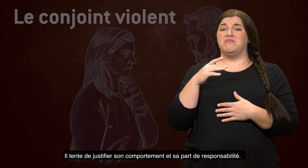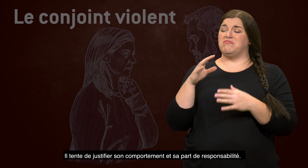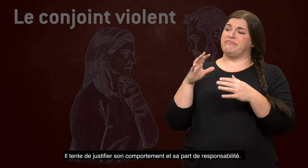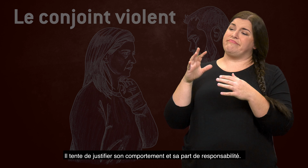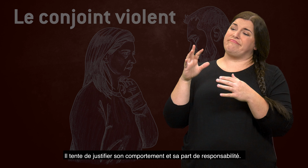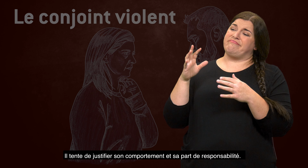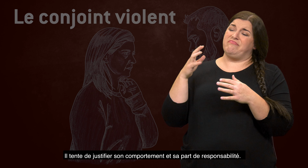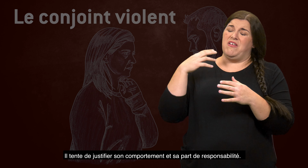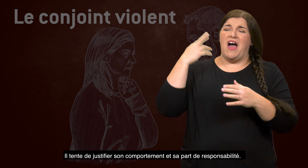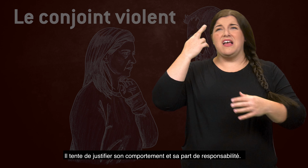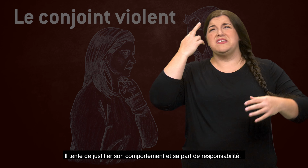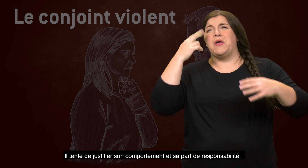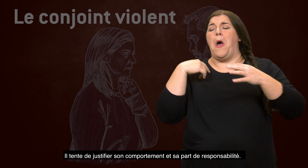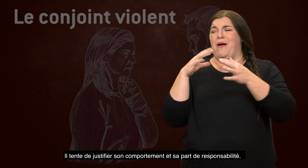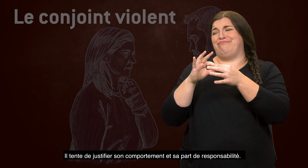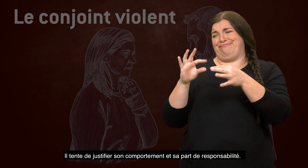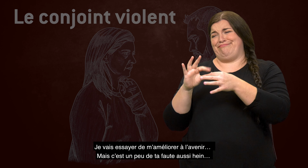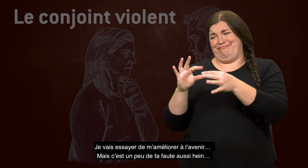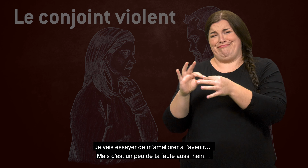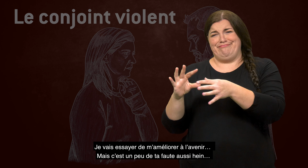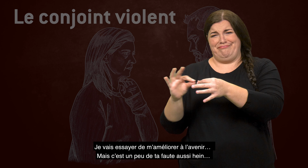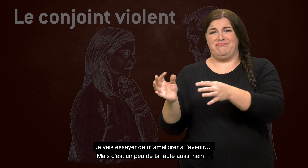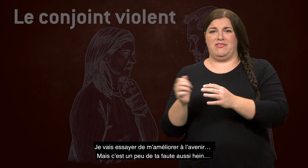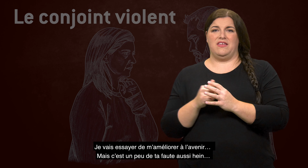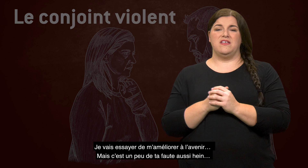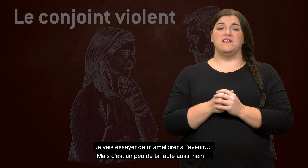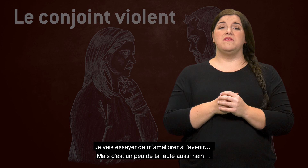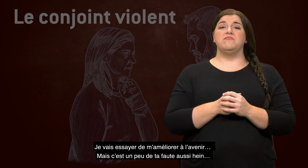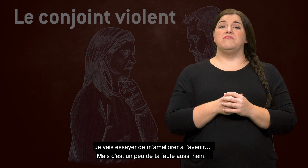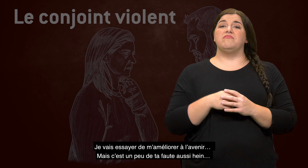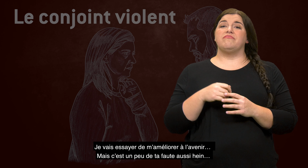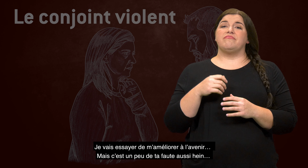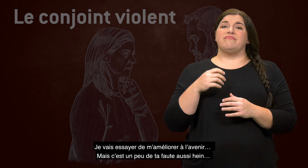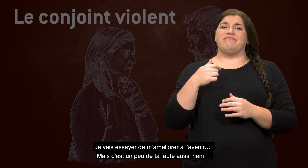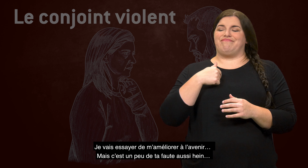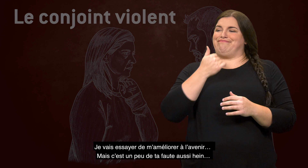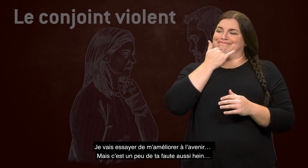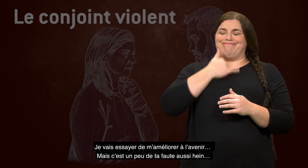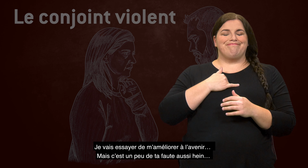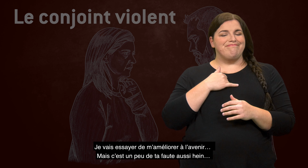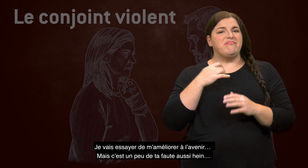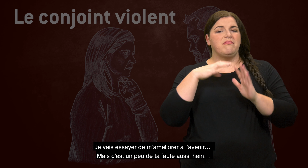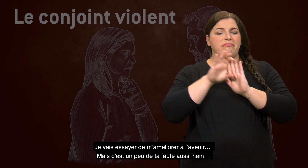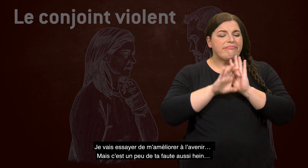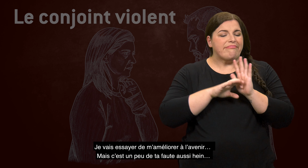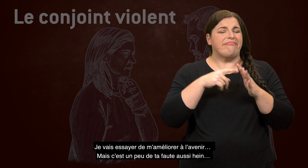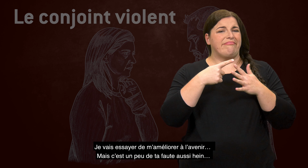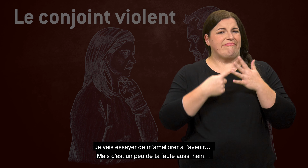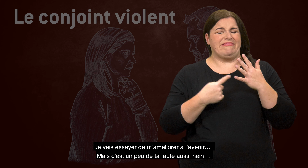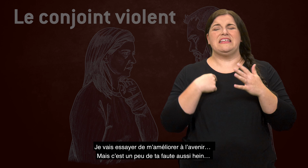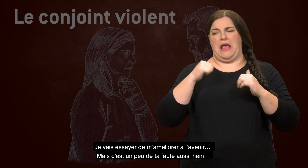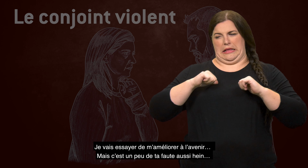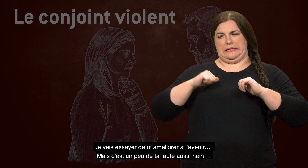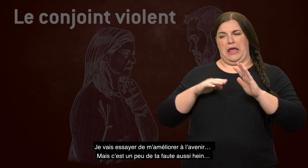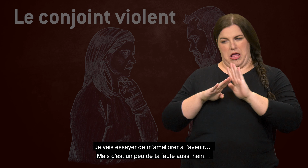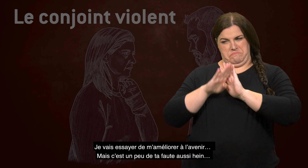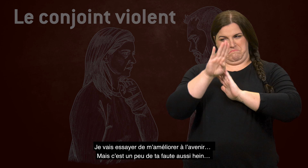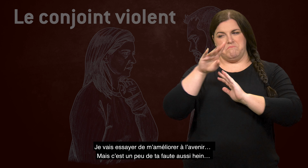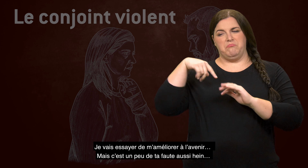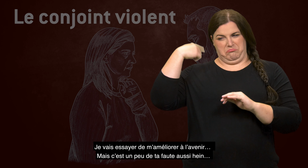Il tente de justifier son comportement et sa part de responsabilité. Je vais essayer de m'améliorer à l'avenir. Mais c'est